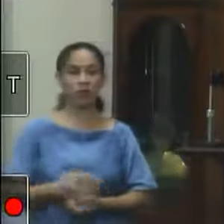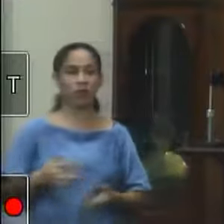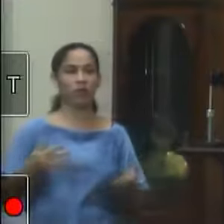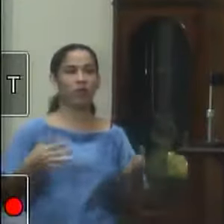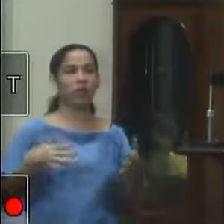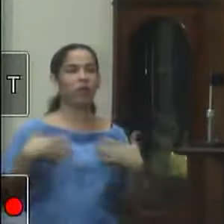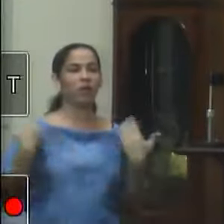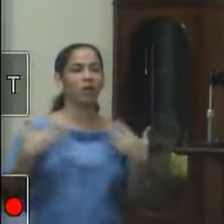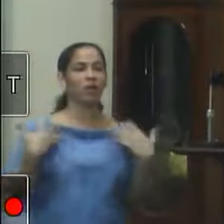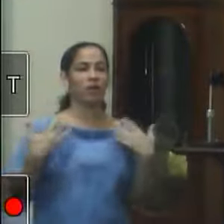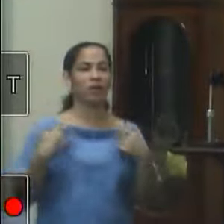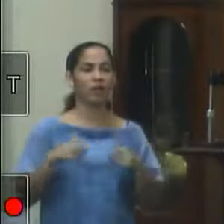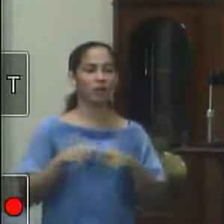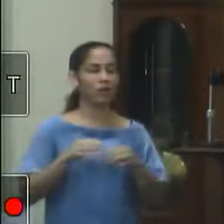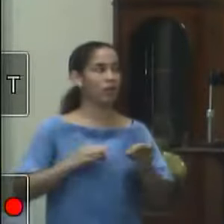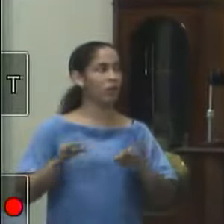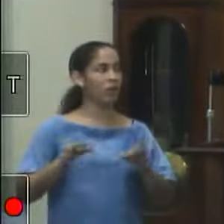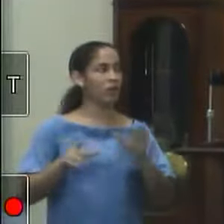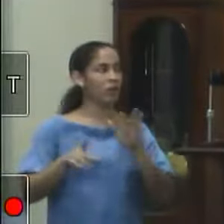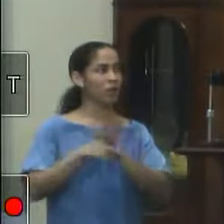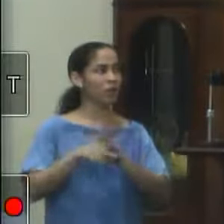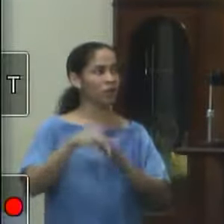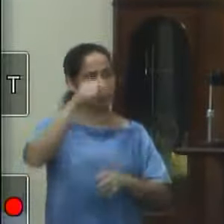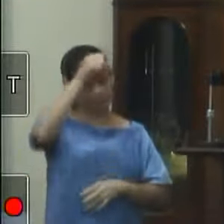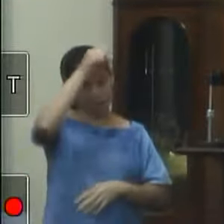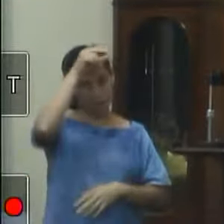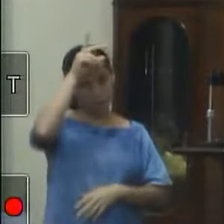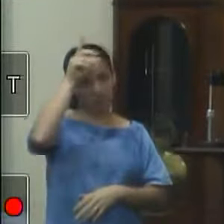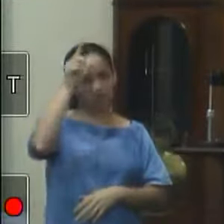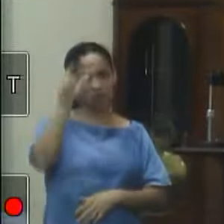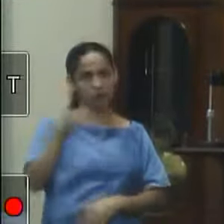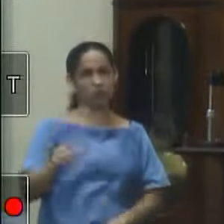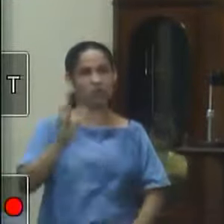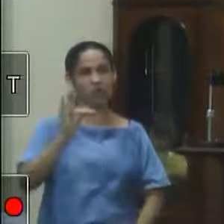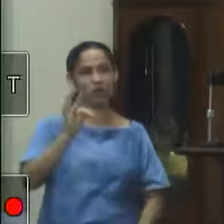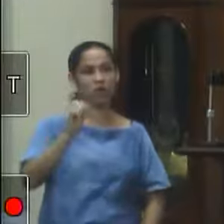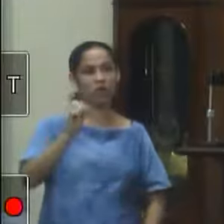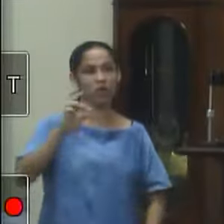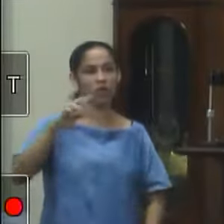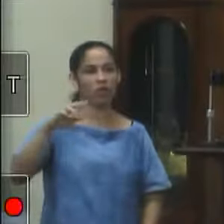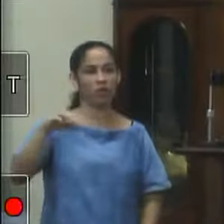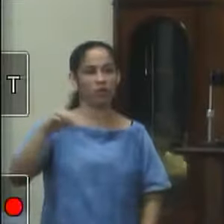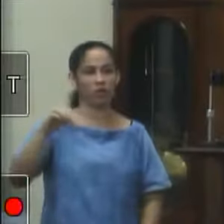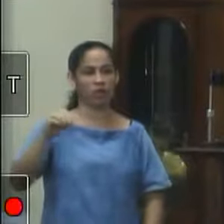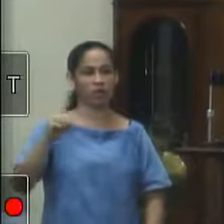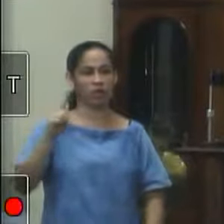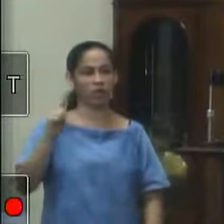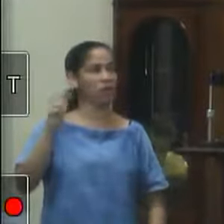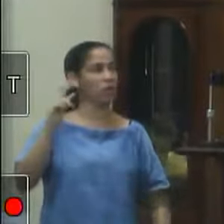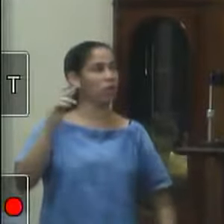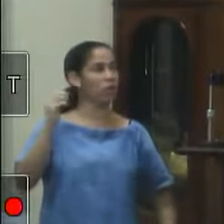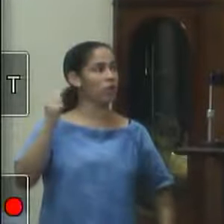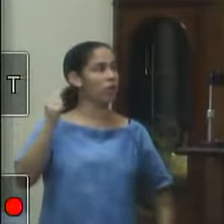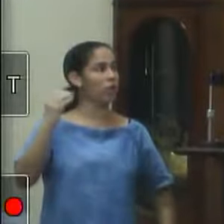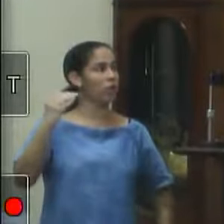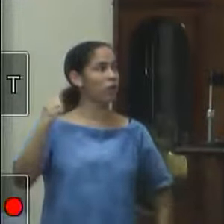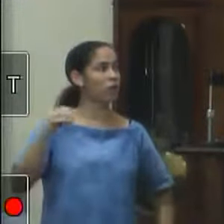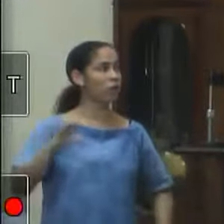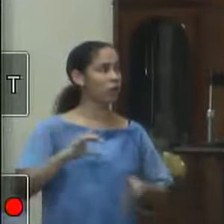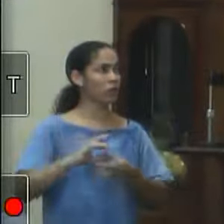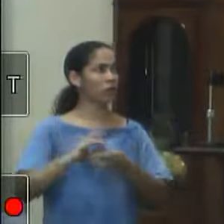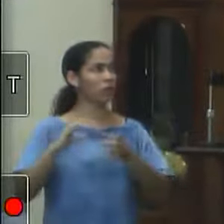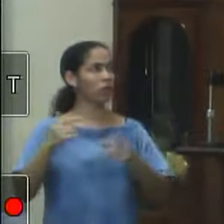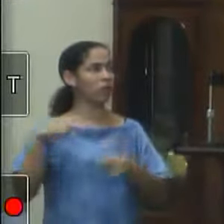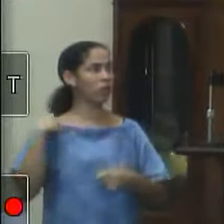alegria que eu vejo um projeto de lei do prefeito Fernandinho Graça, onde ele está pedindo uma